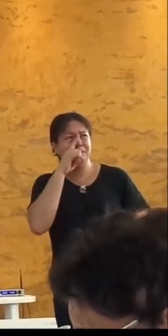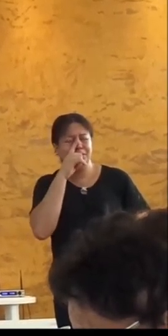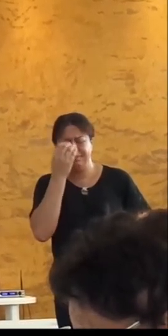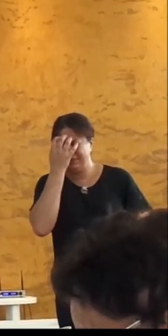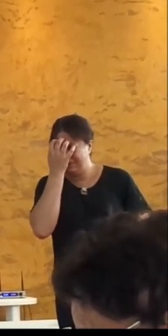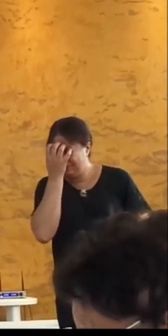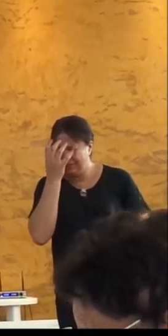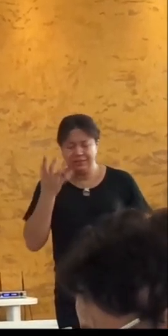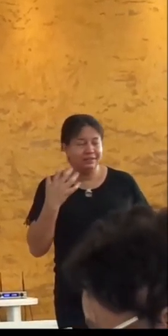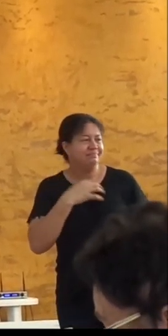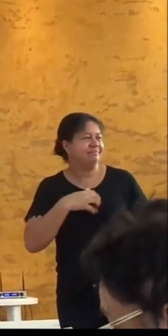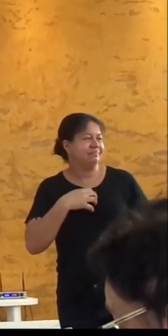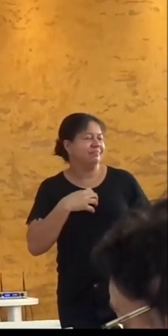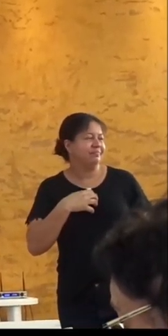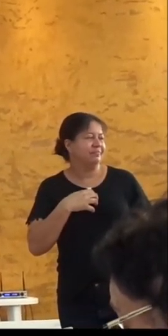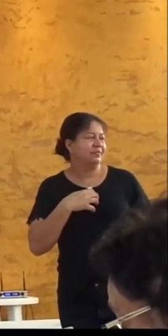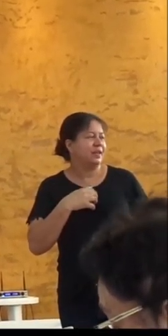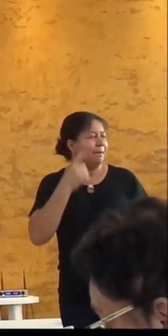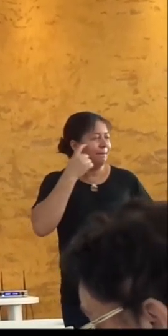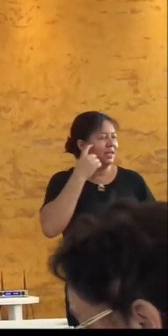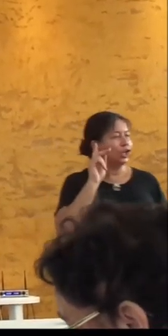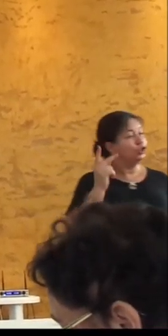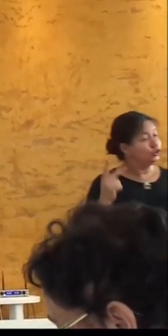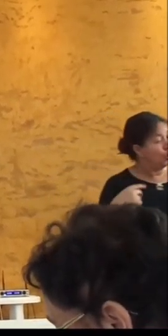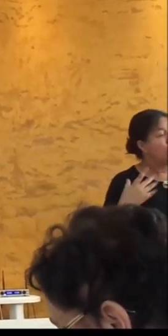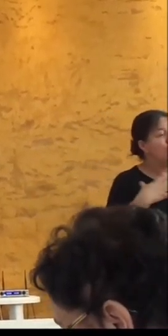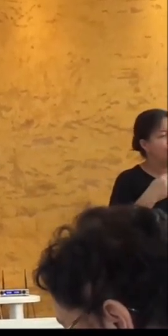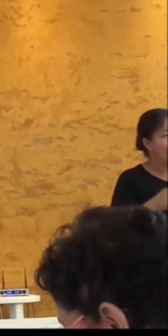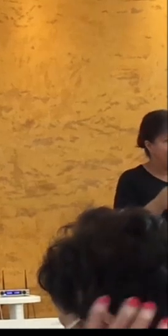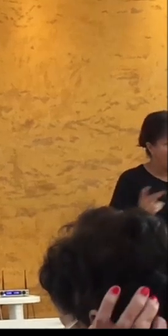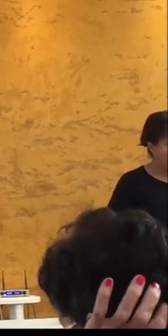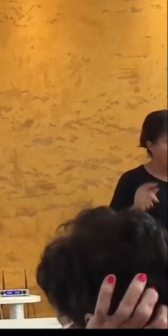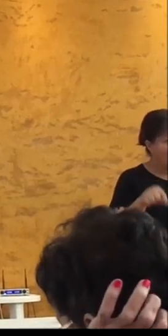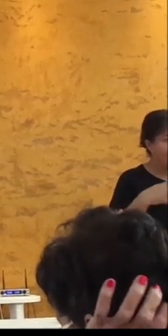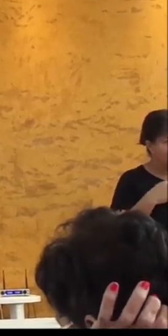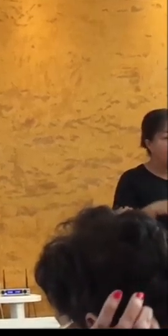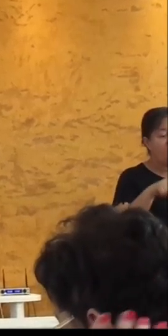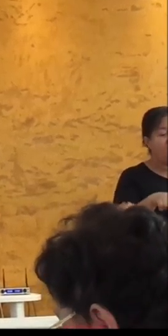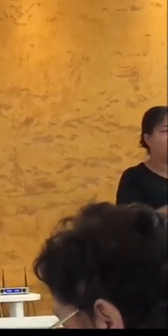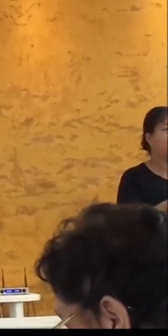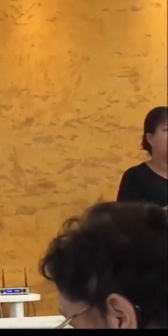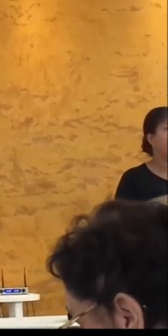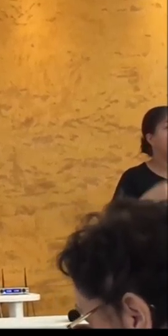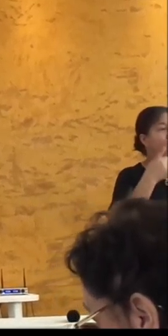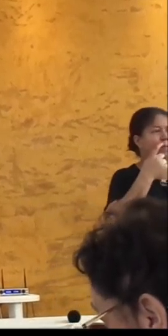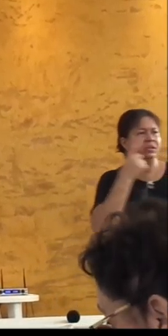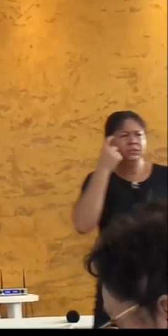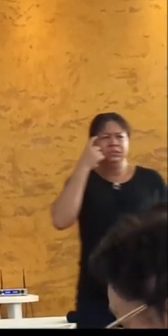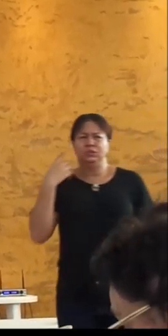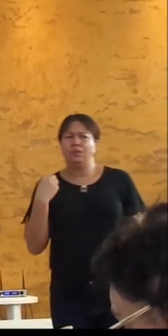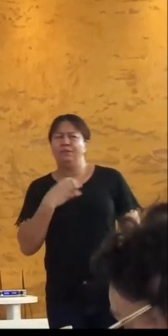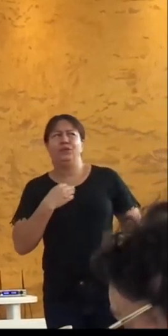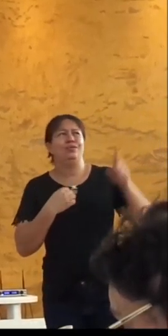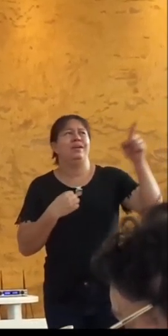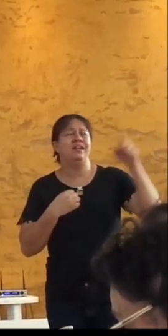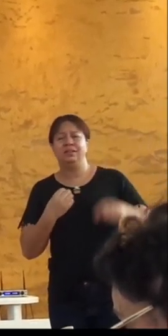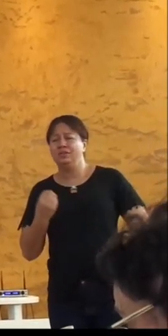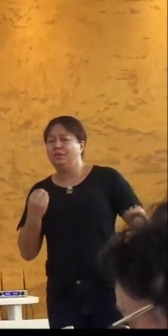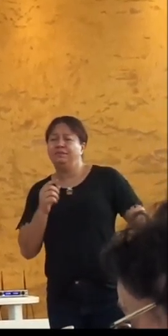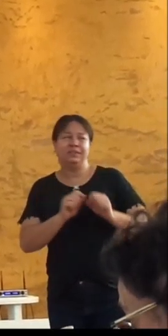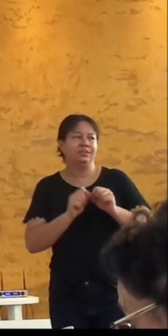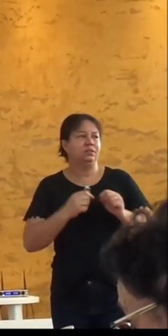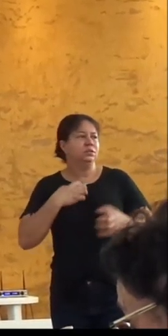foi diferente com o pai do filho pródigo. Tudo isso passou pela cabeça dele. Ele estava